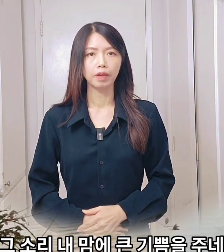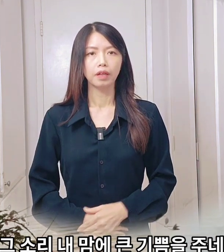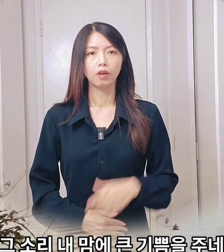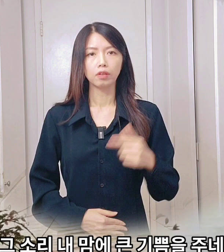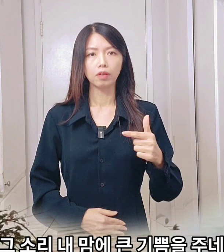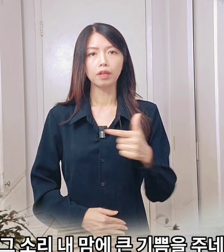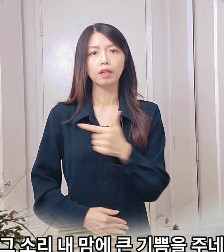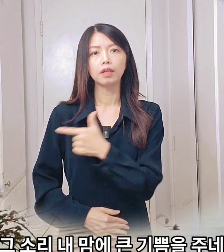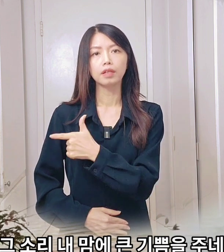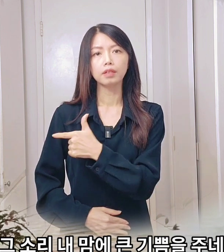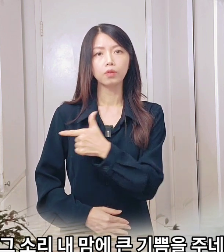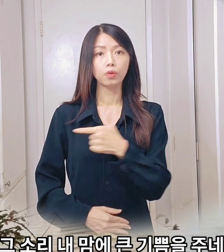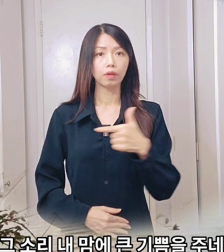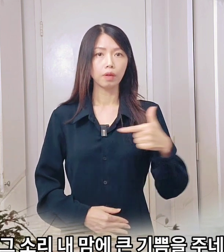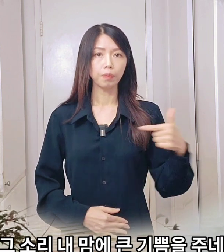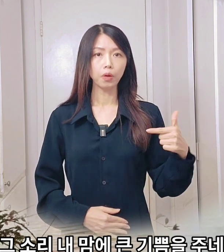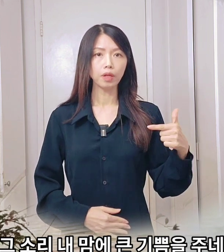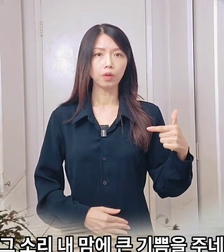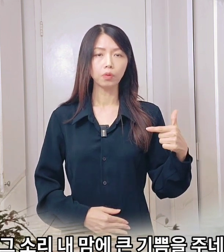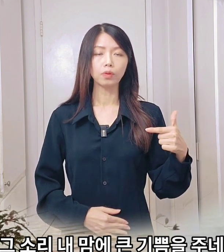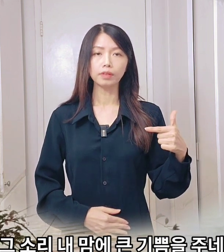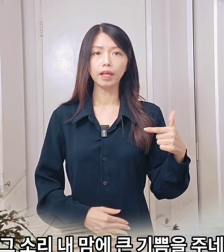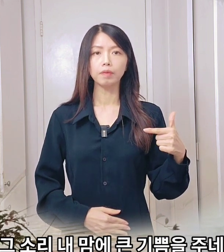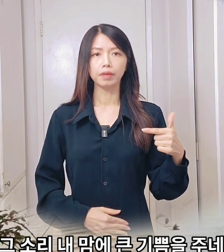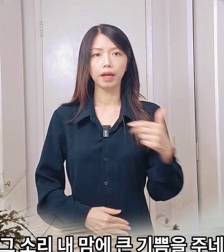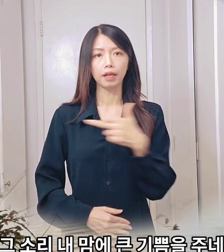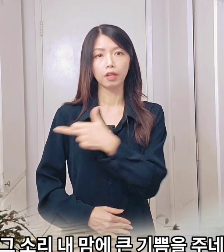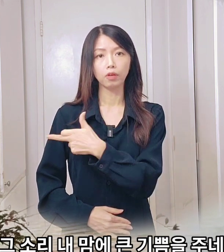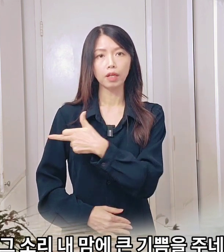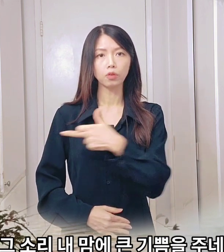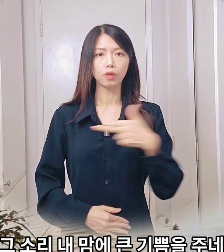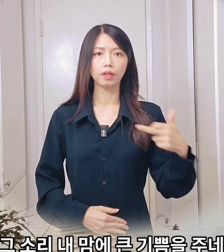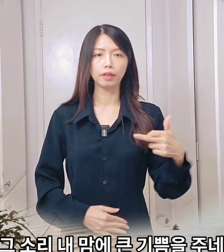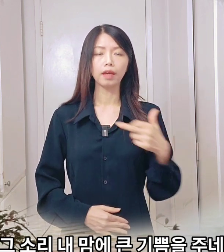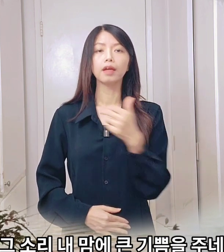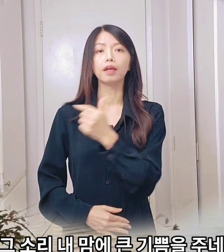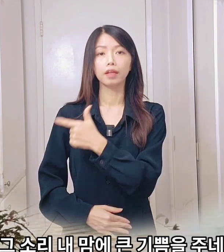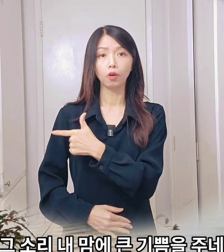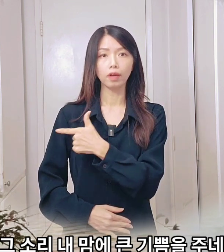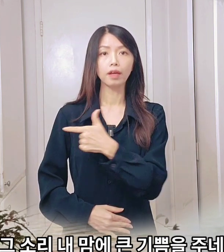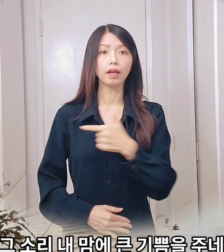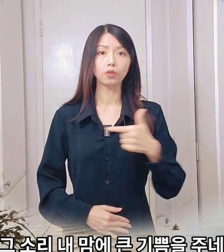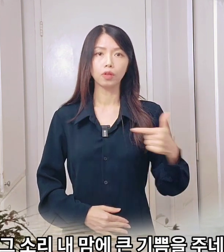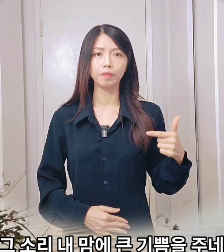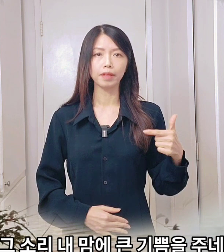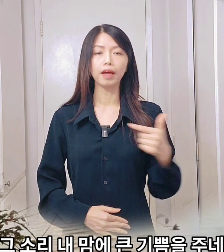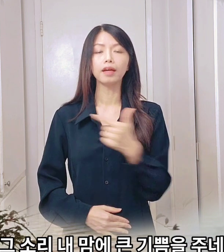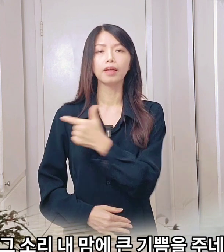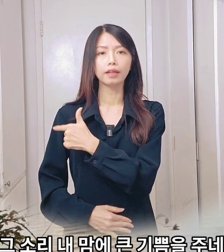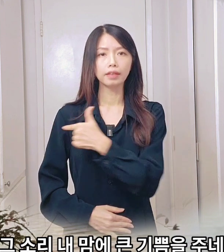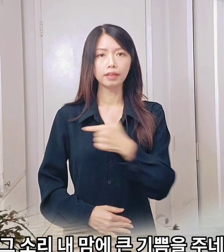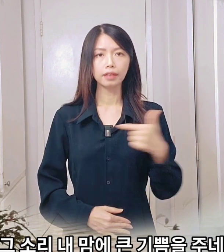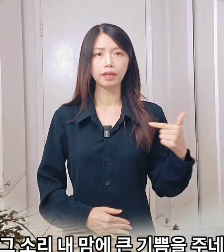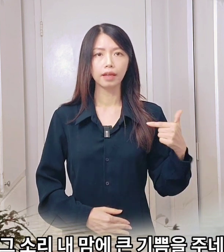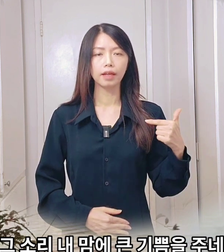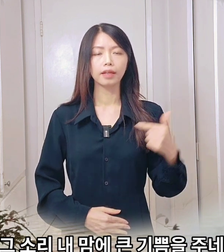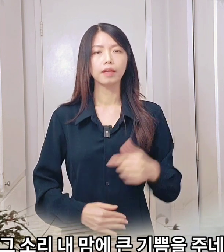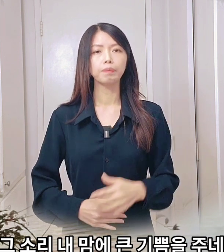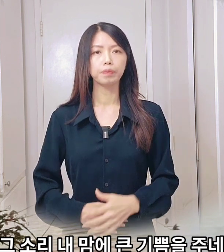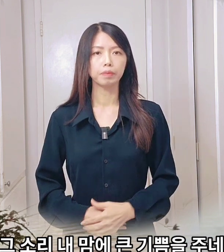기쁨. 여기서는 니은으로 이렇게 표현하셔도 크다입니다. 이렇게 하셔도 되는데 이렇게 하셔도 됩니다.